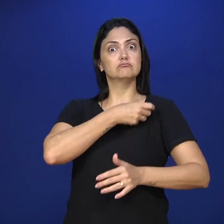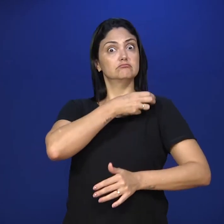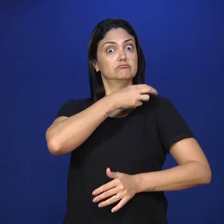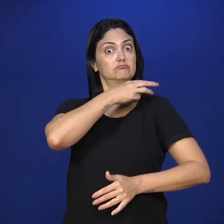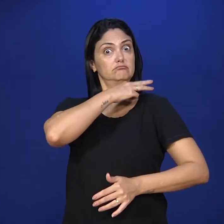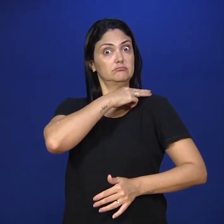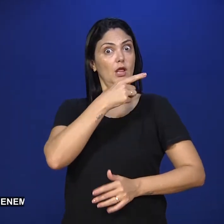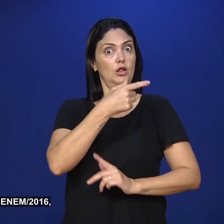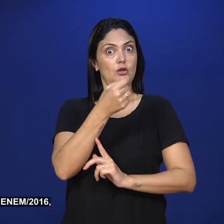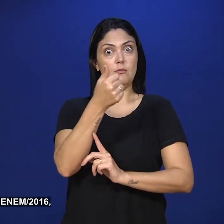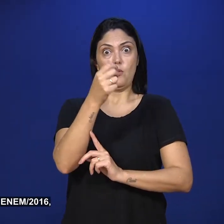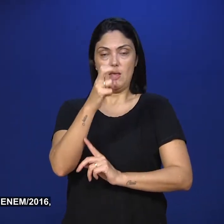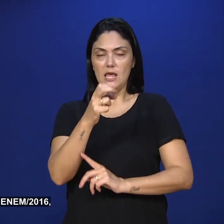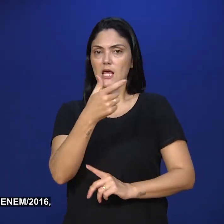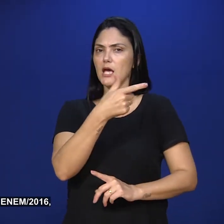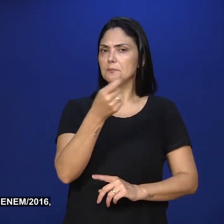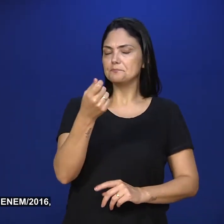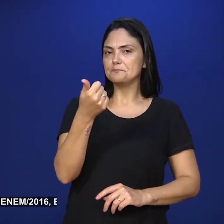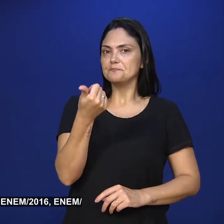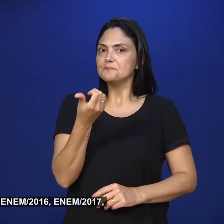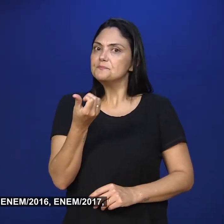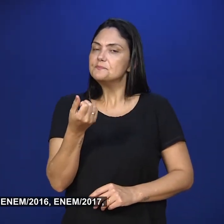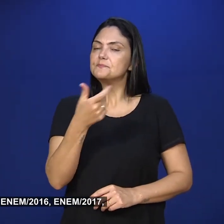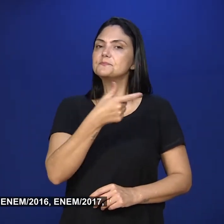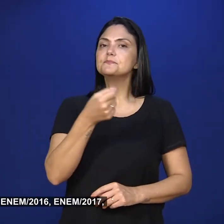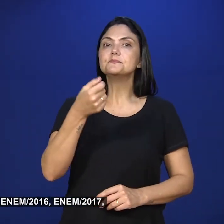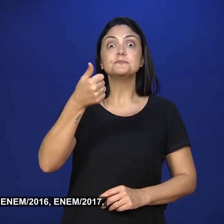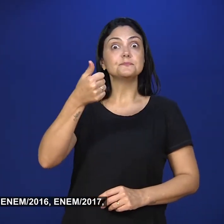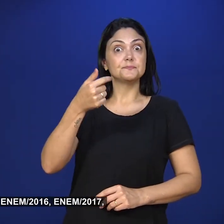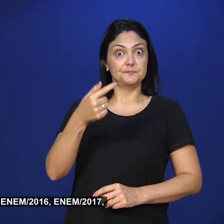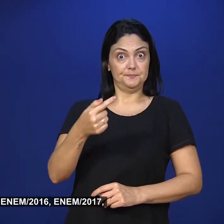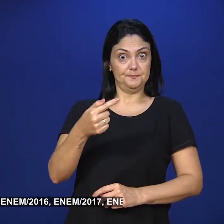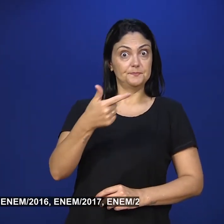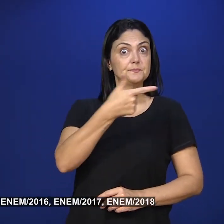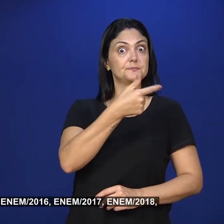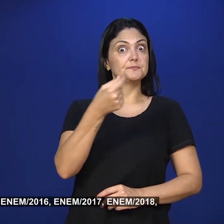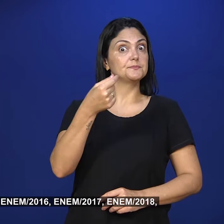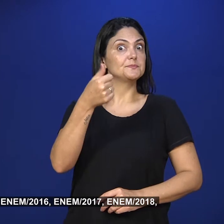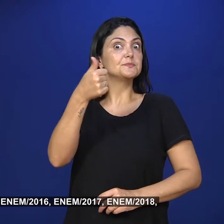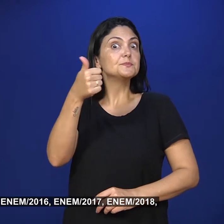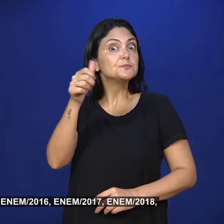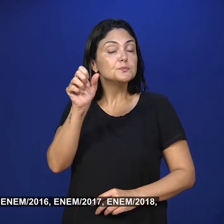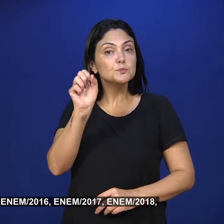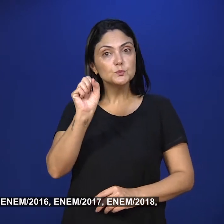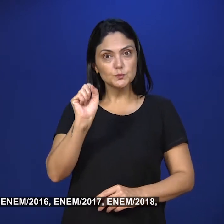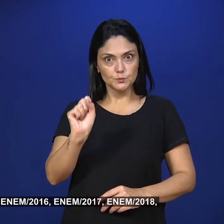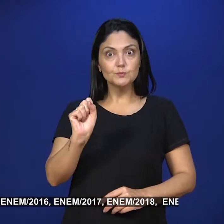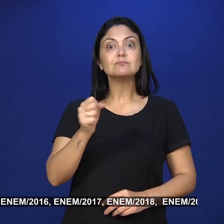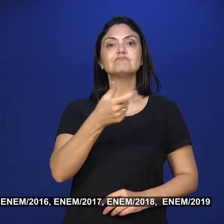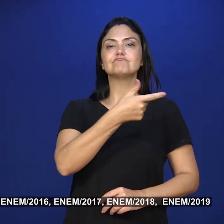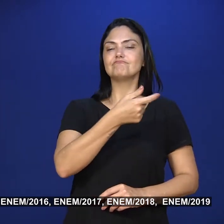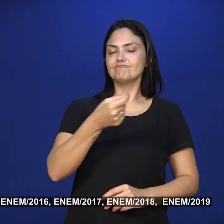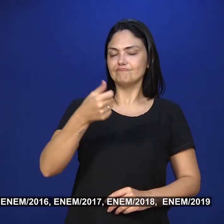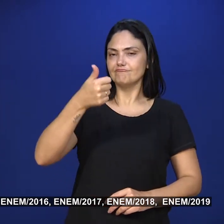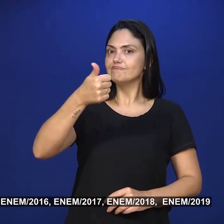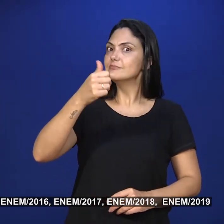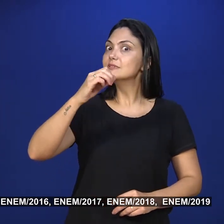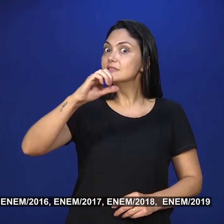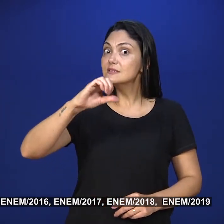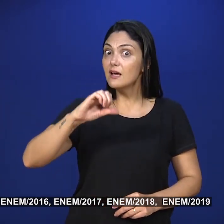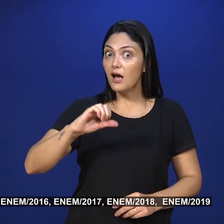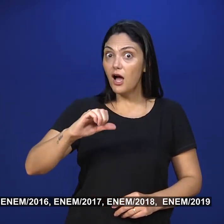Enem 2015, Enem 2016, Enem 2017, Enem 2018,